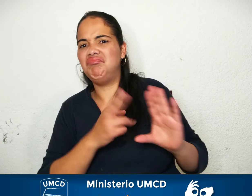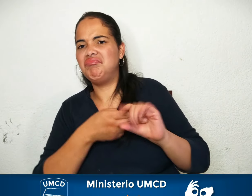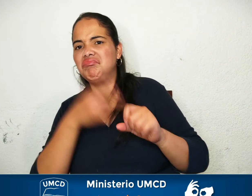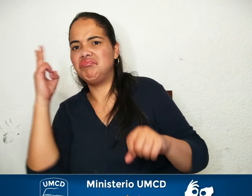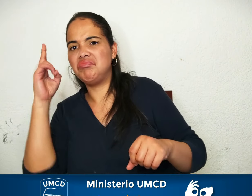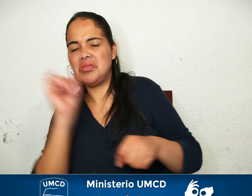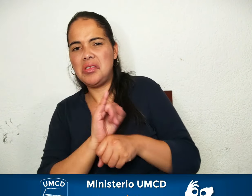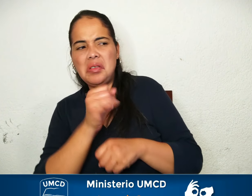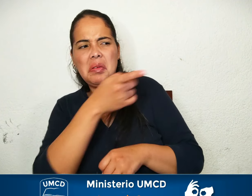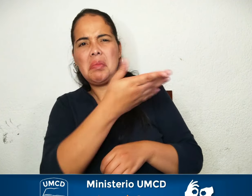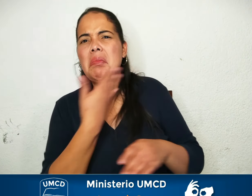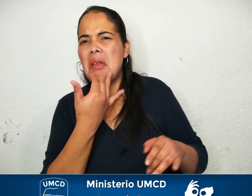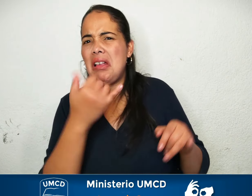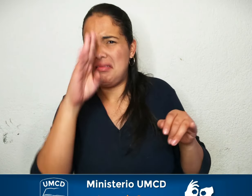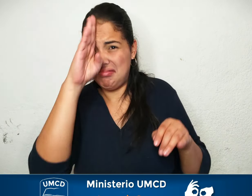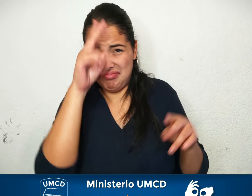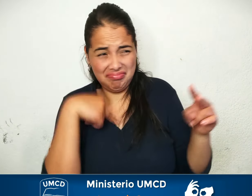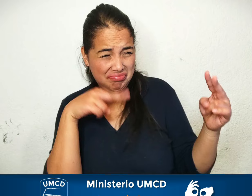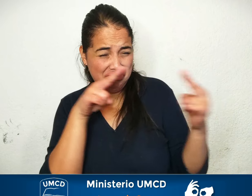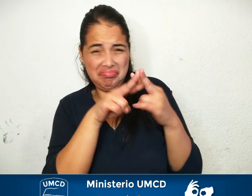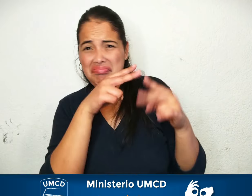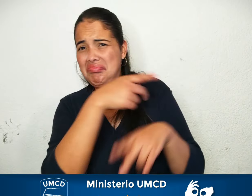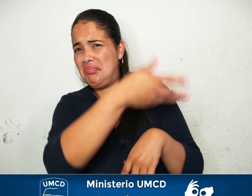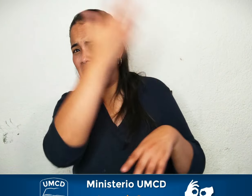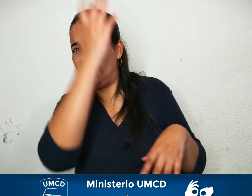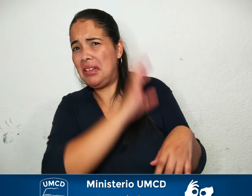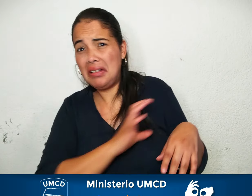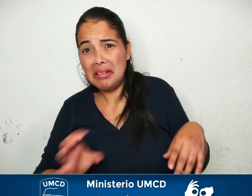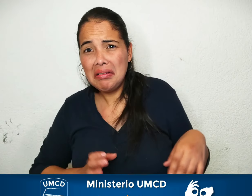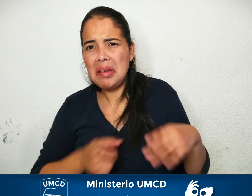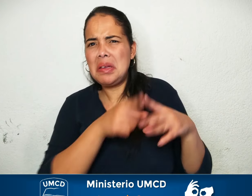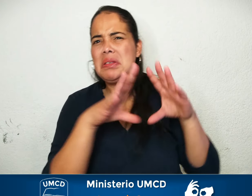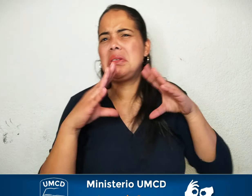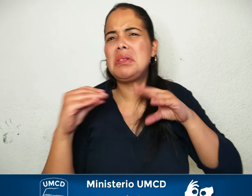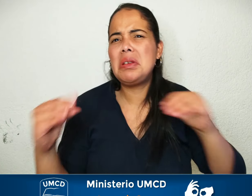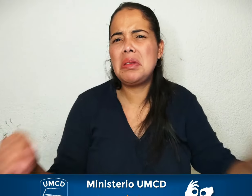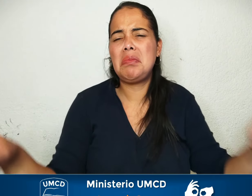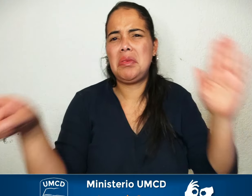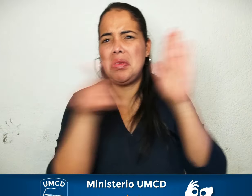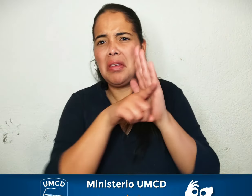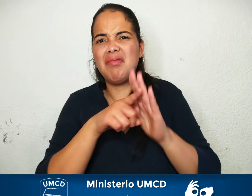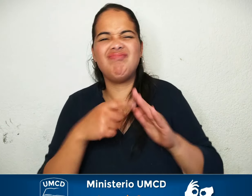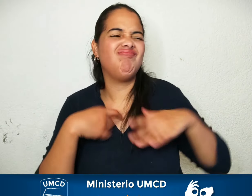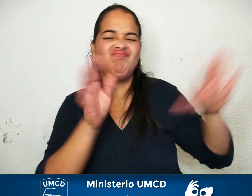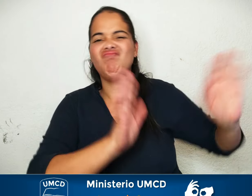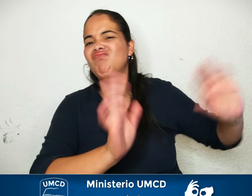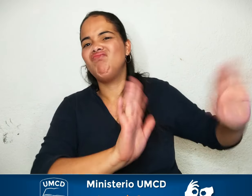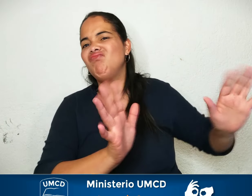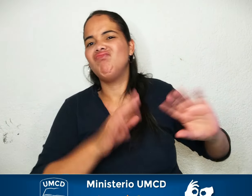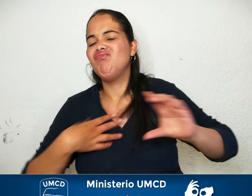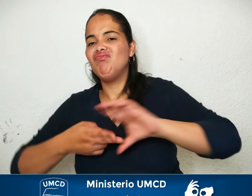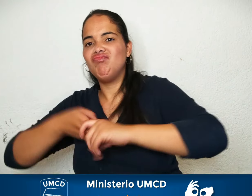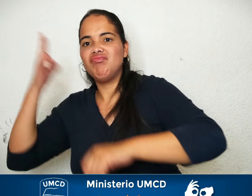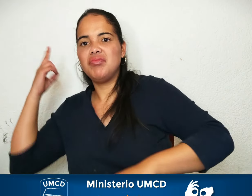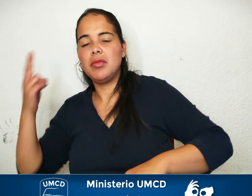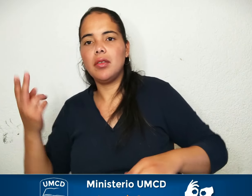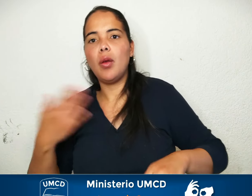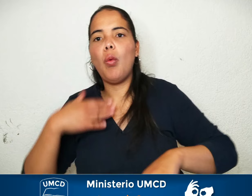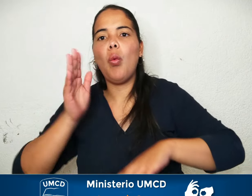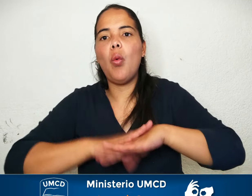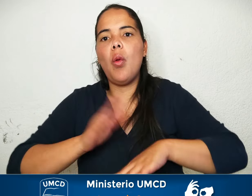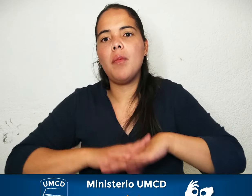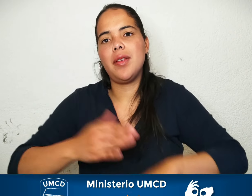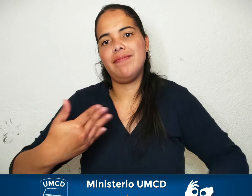perjudiciales, porque su conciencia, pensando todavía que eso afecta la relación con Dios, puede sentirse en ese